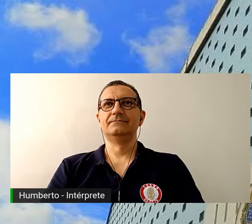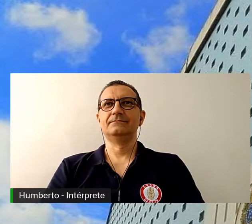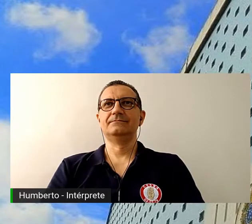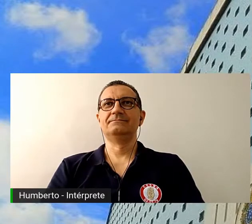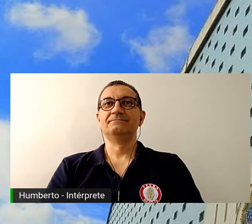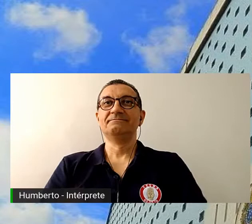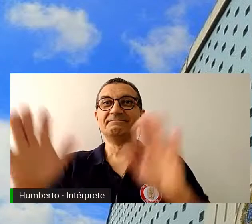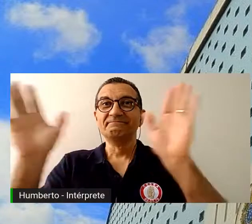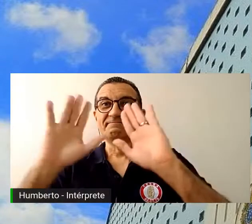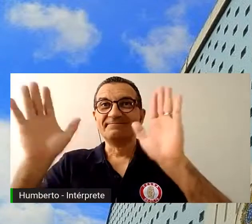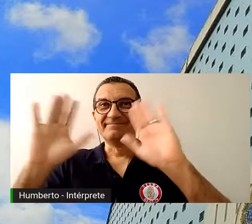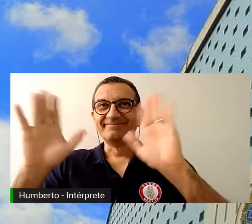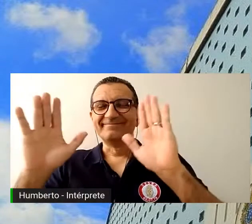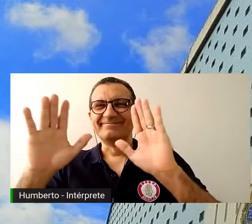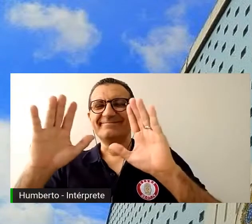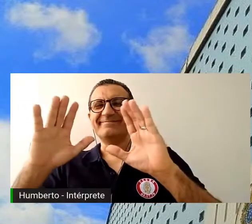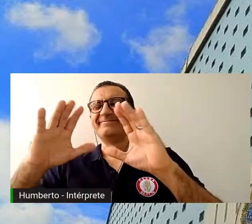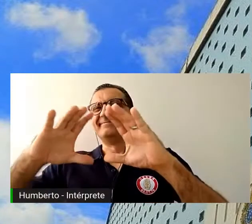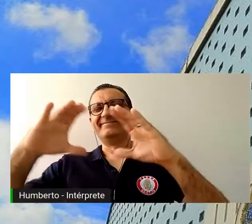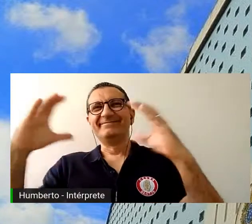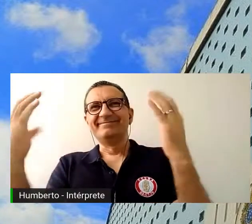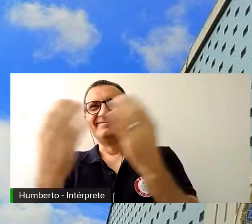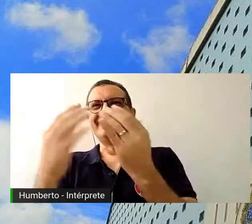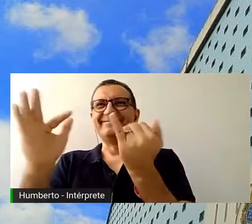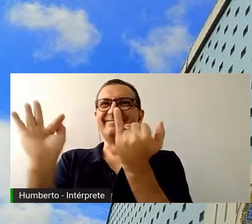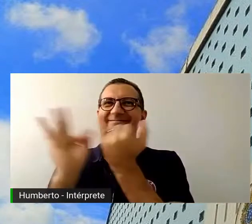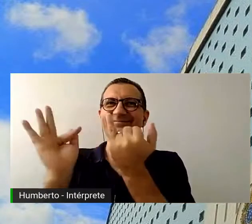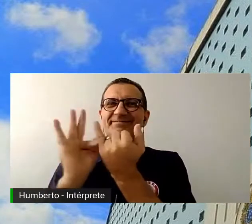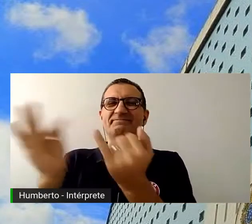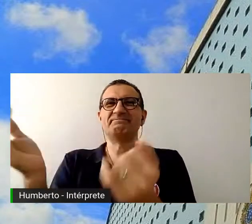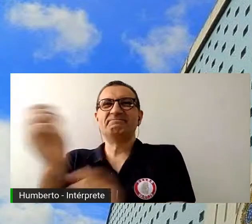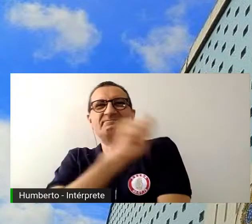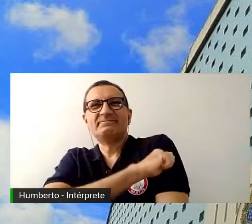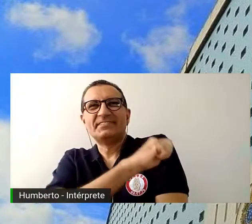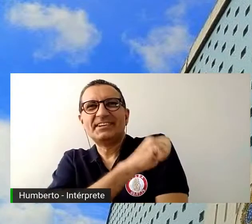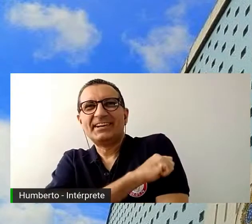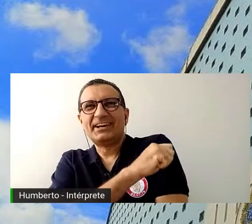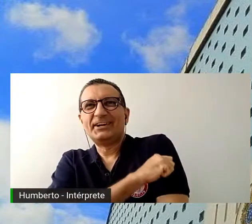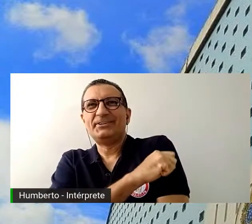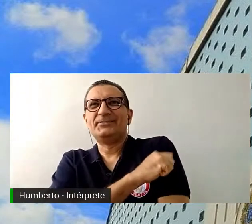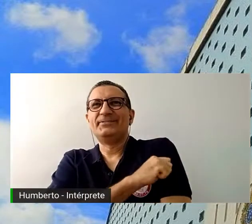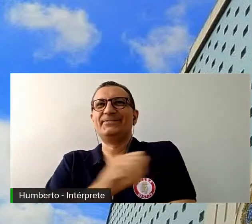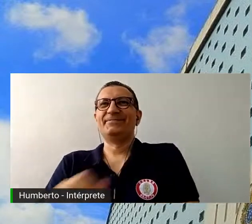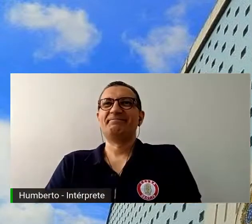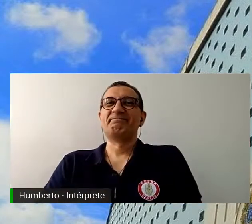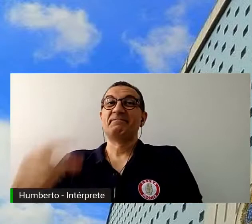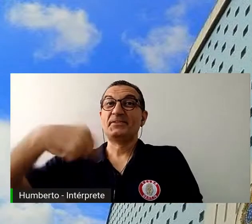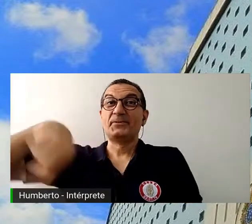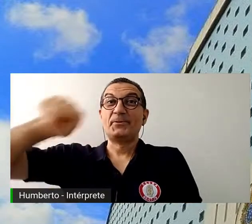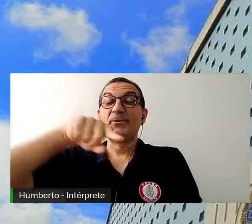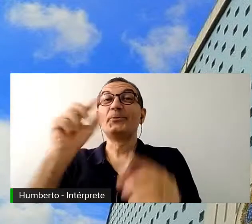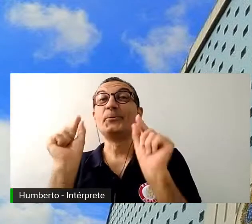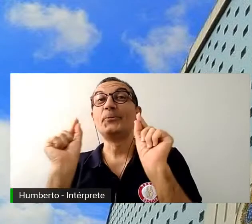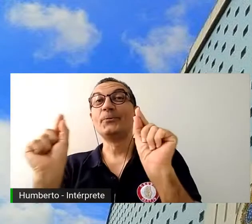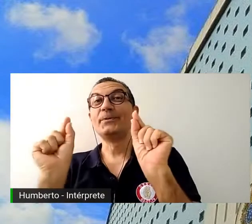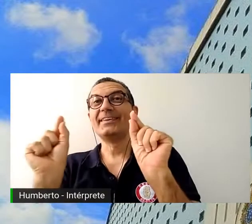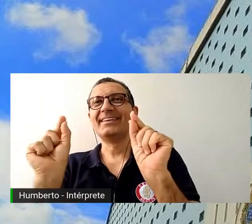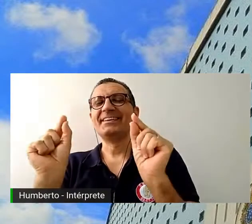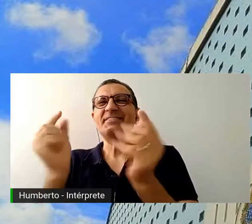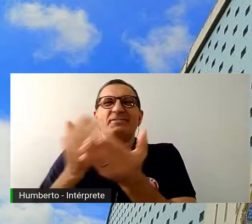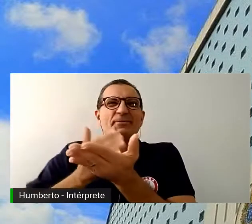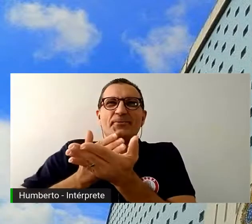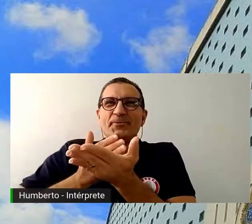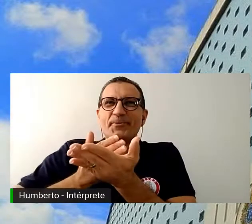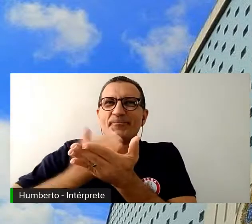Olá, toda a comunidade do IFBA, estudantes, alunos. Estamos aqui para mais um início do ano